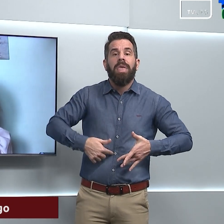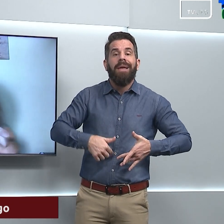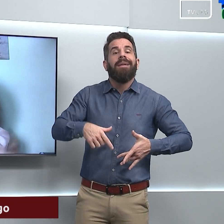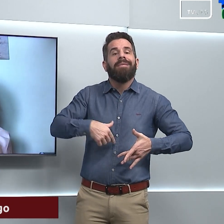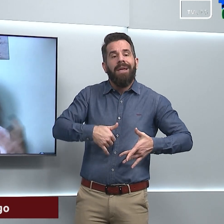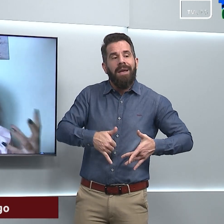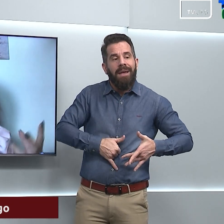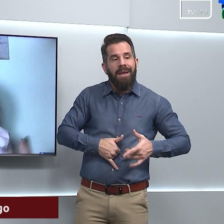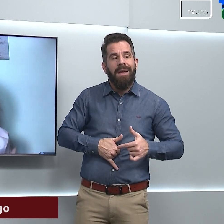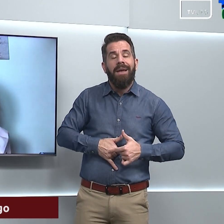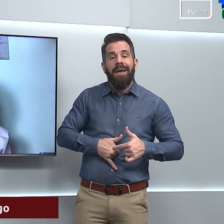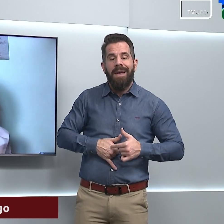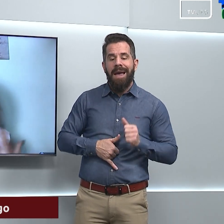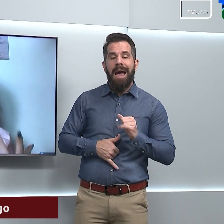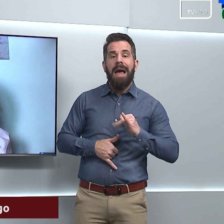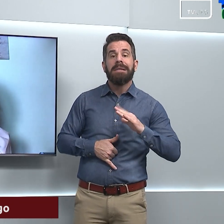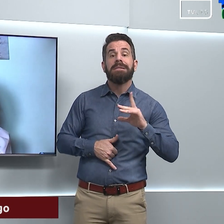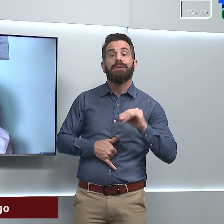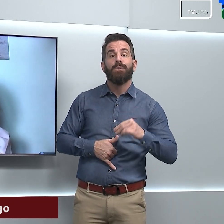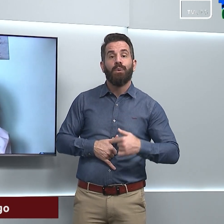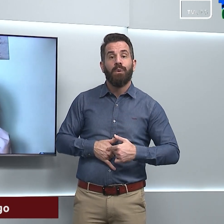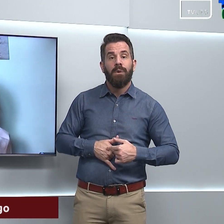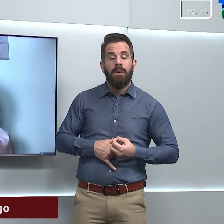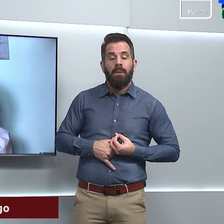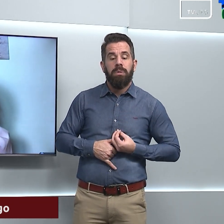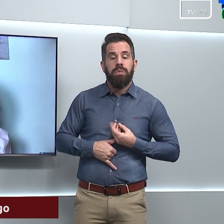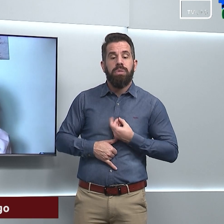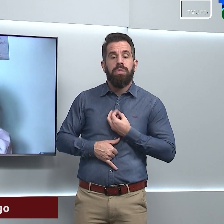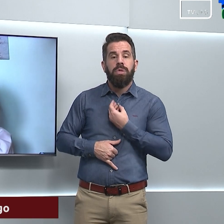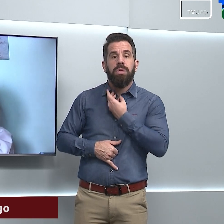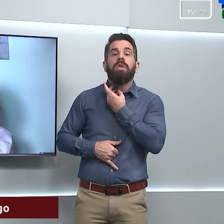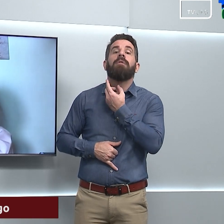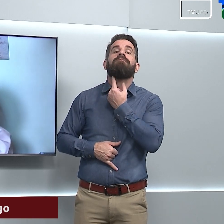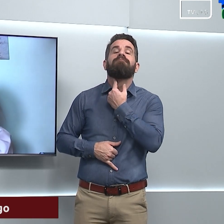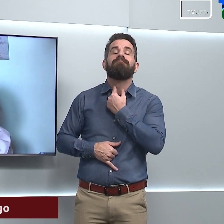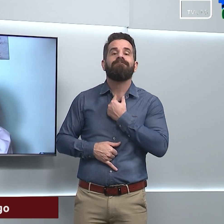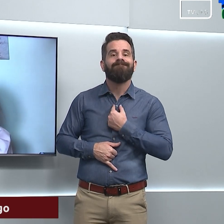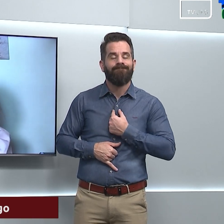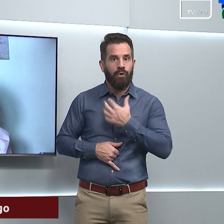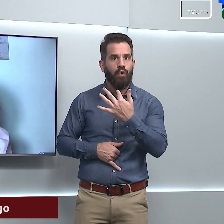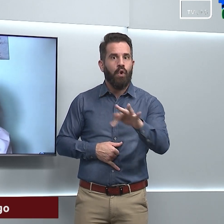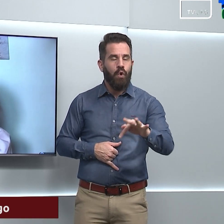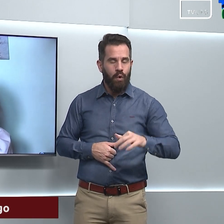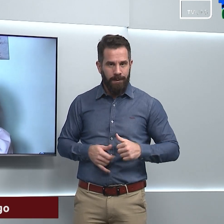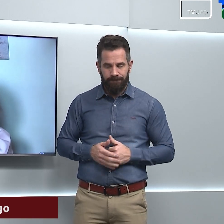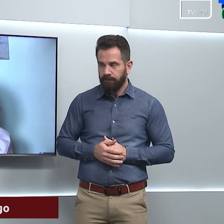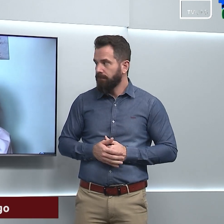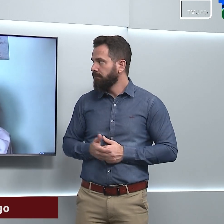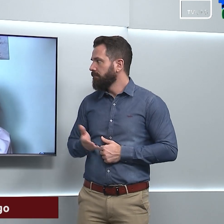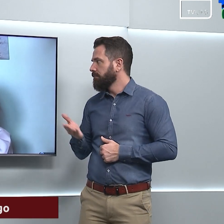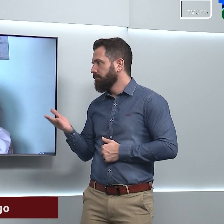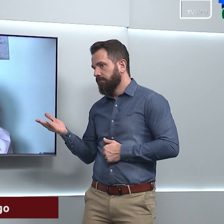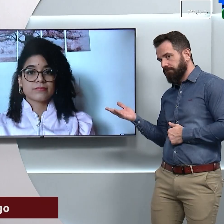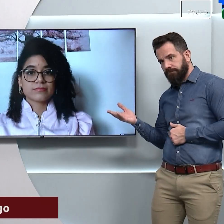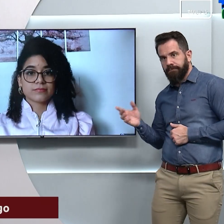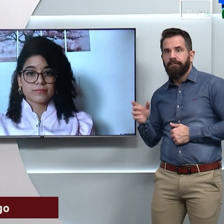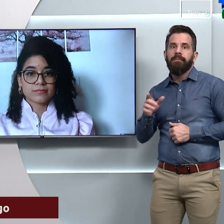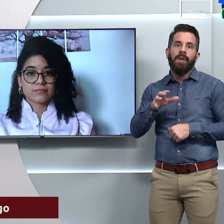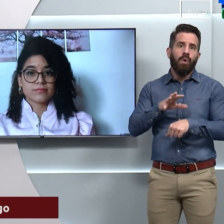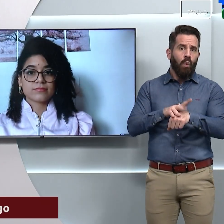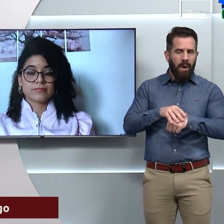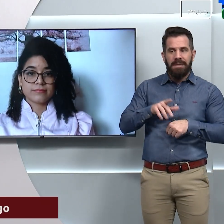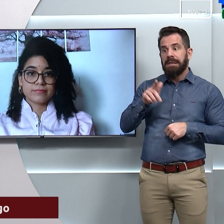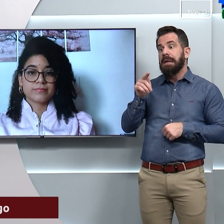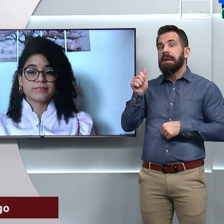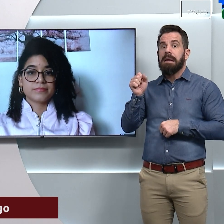e com isso causa, né, muita inflamação na região. Então, quem tem gastrite, o mais indicado é não